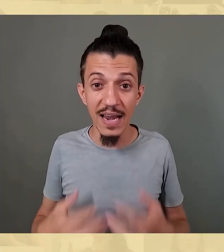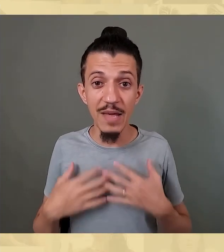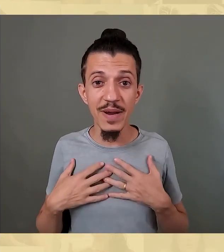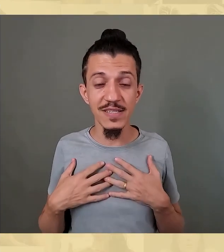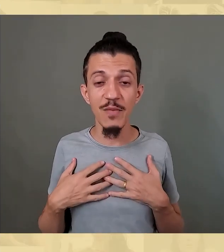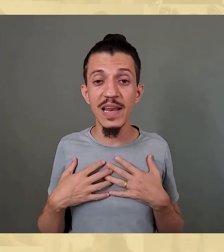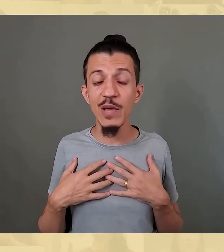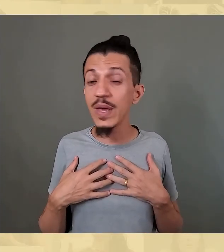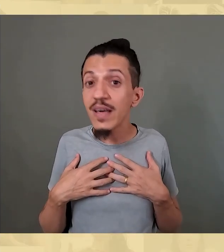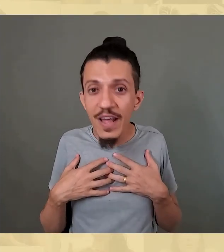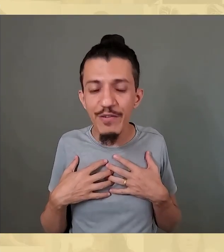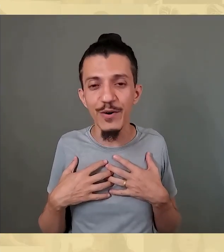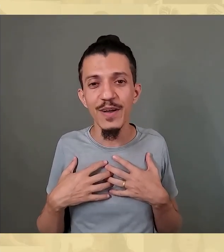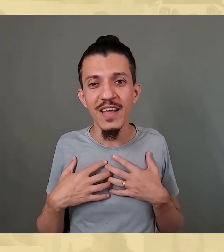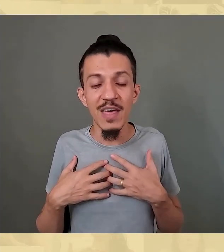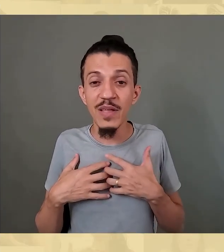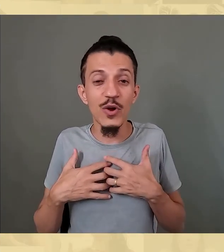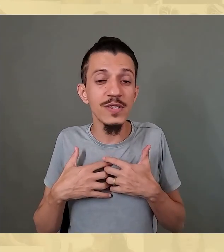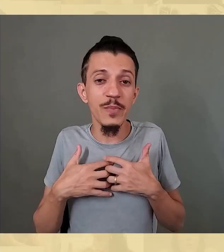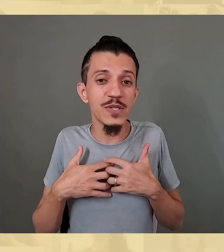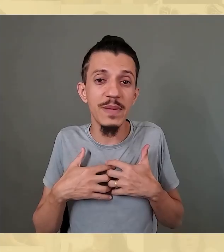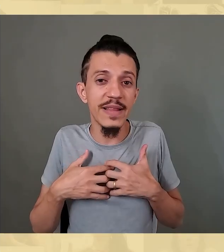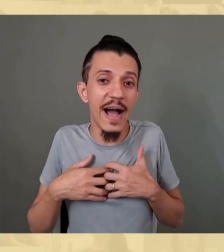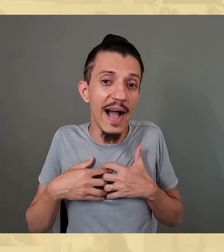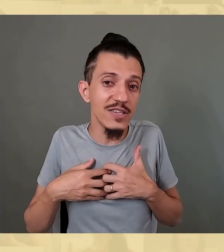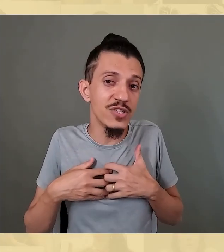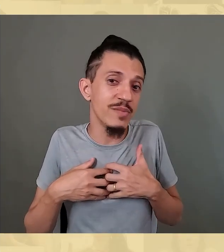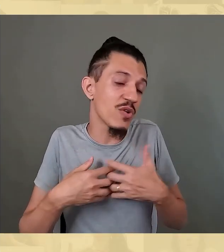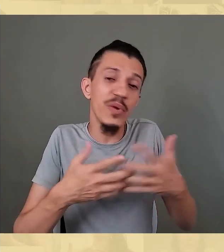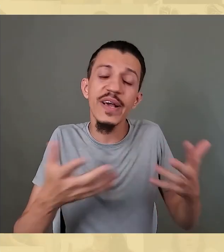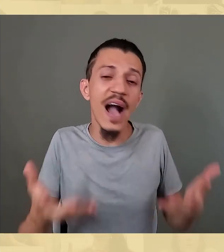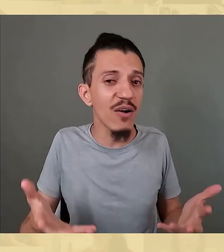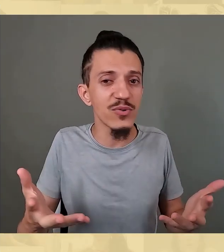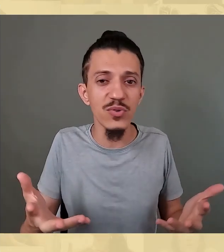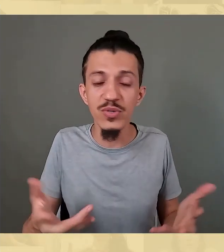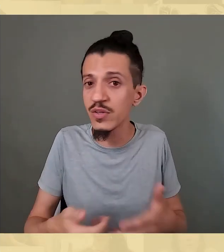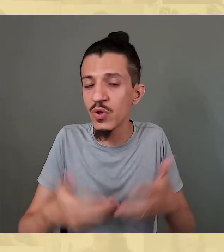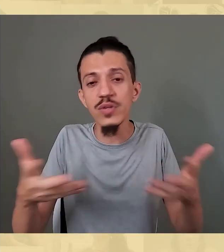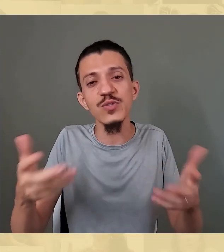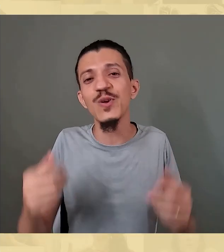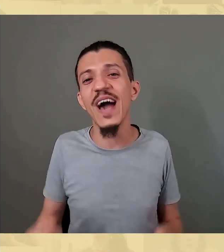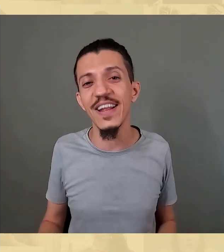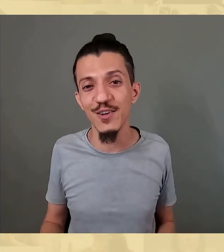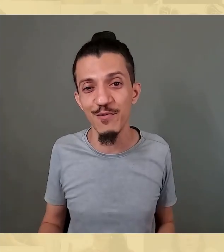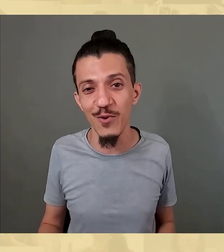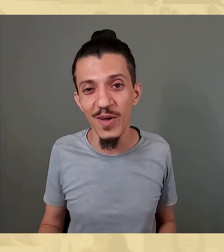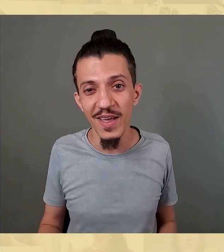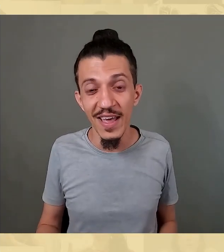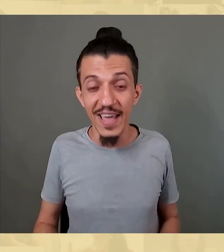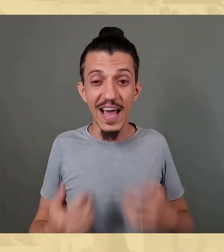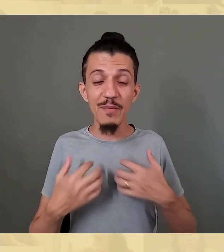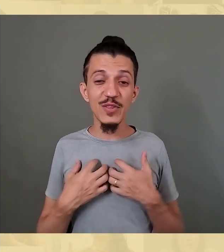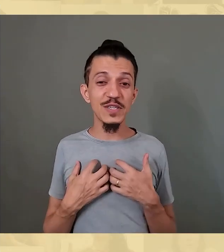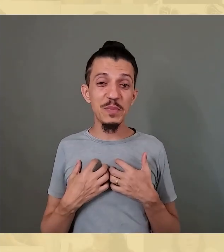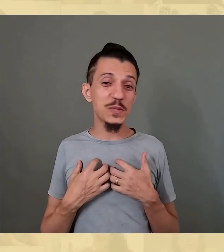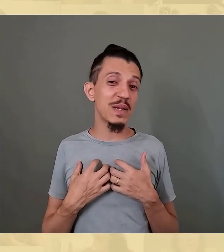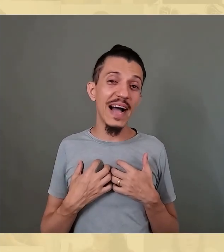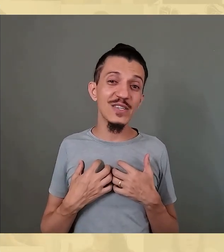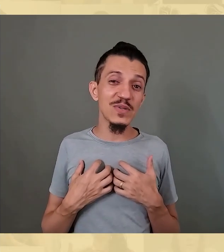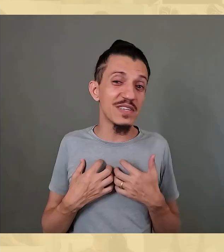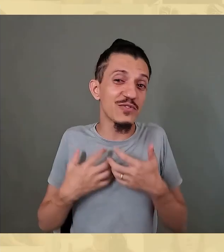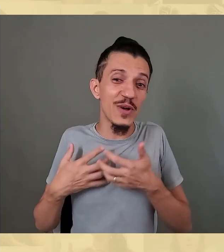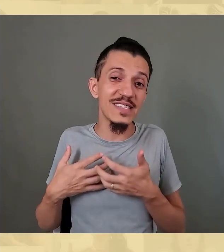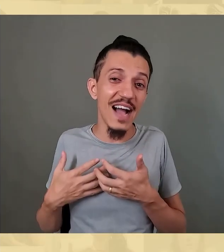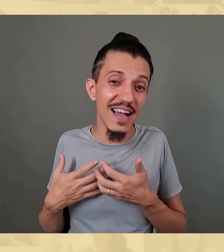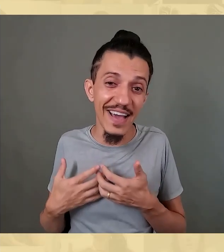A Libras é uma língua incrível, que me trouxe a possibilidade de me comunicar com surdos em todos os lugares que eu vou. E ela me trouxe a possibilidade,